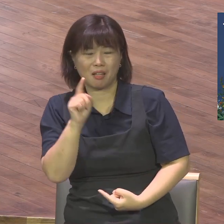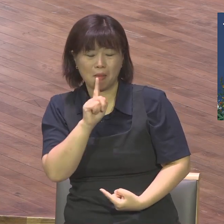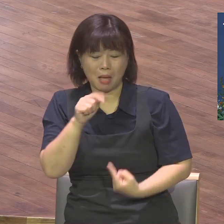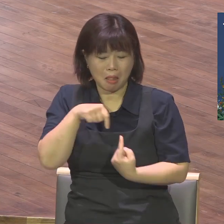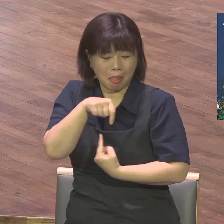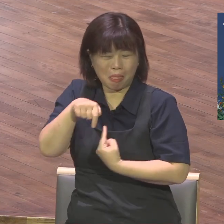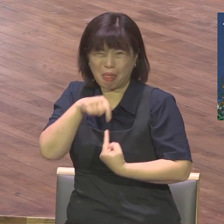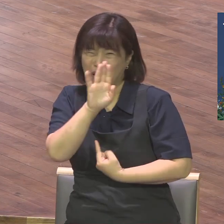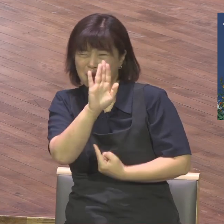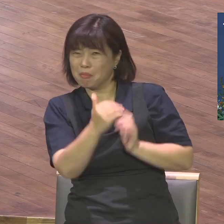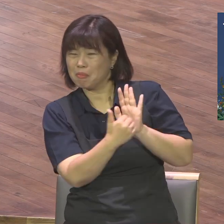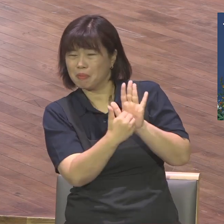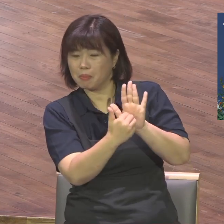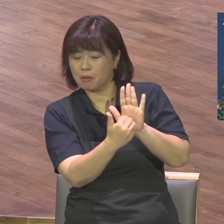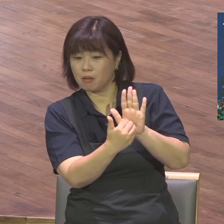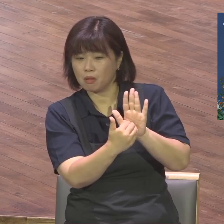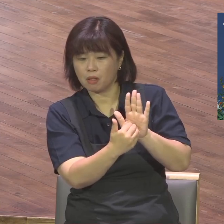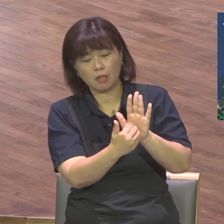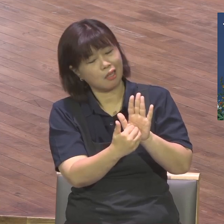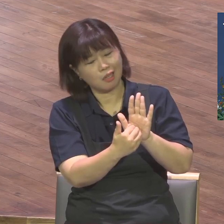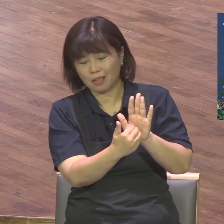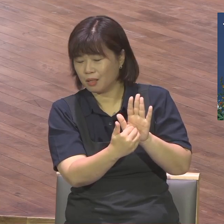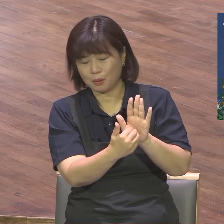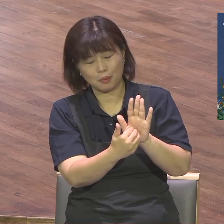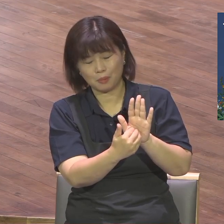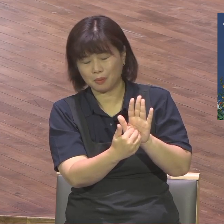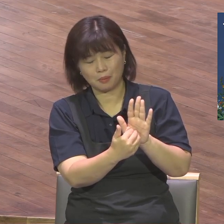하나님이 교회를 통하여 직분을 주었는데.